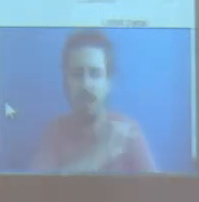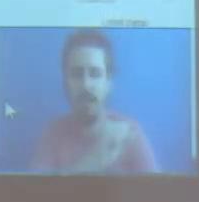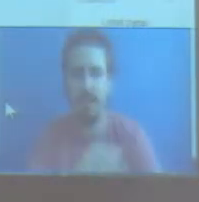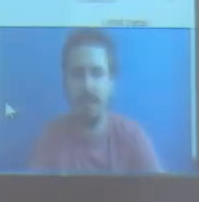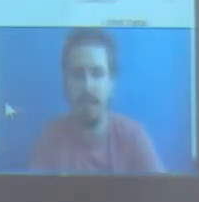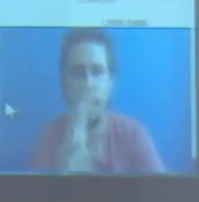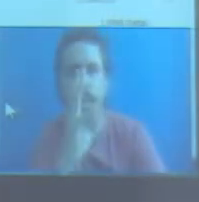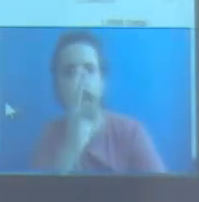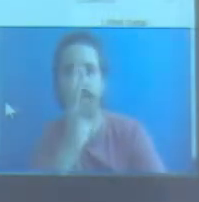funciona.